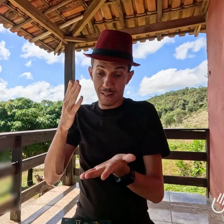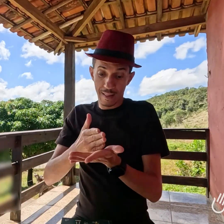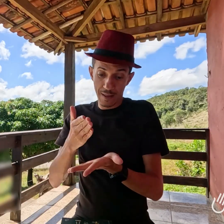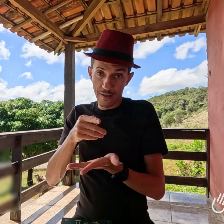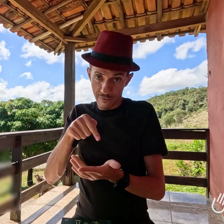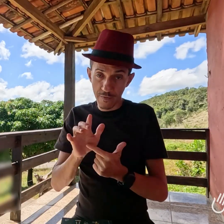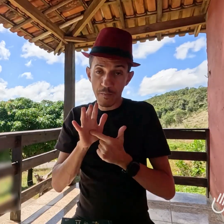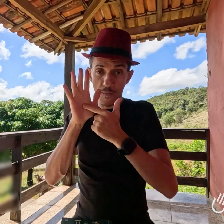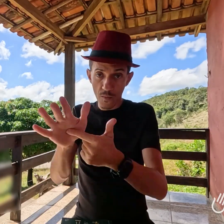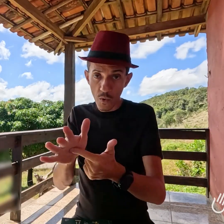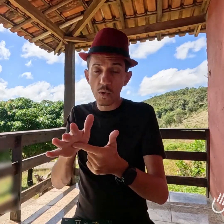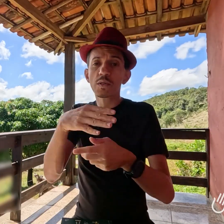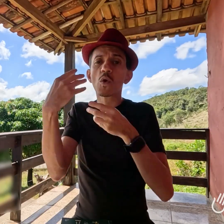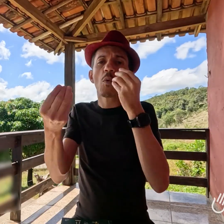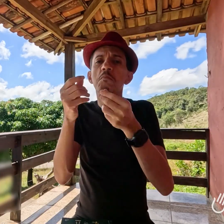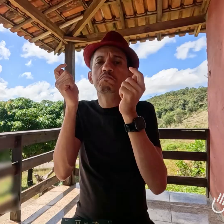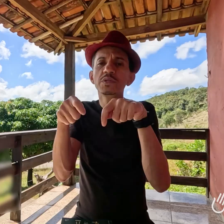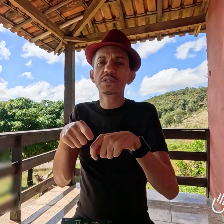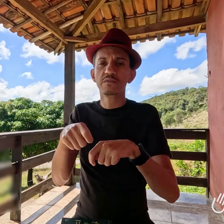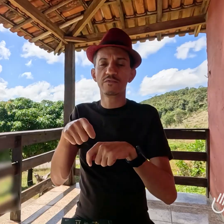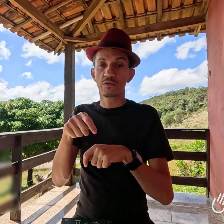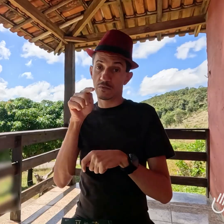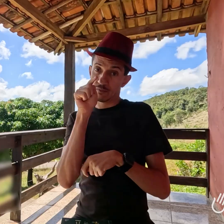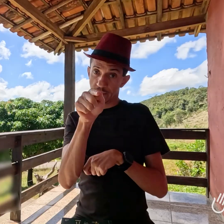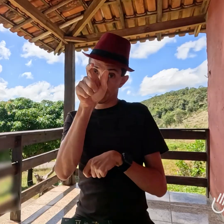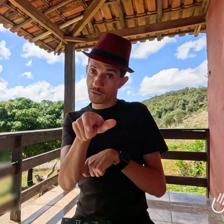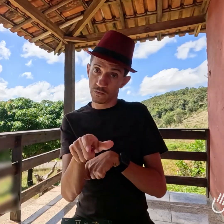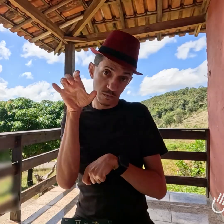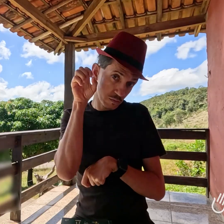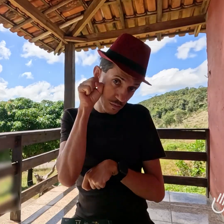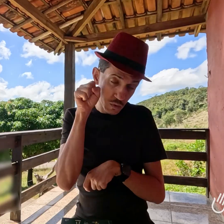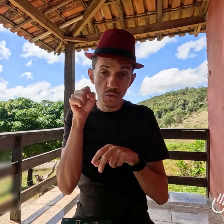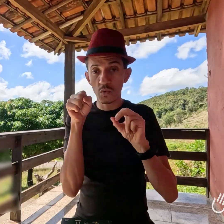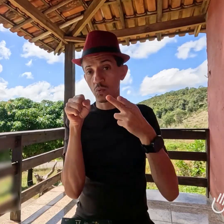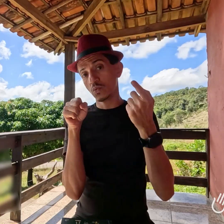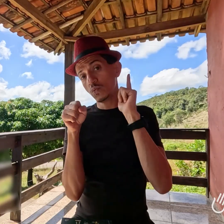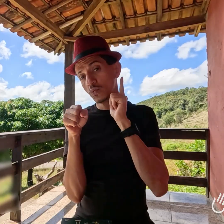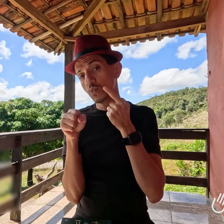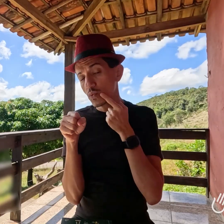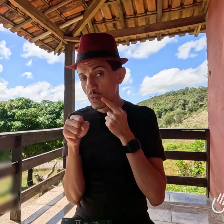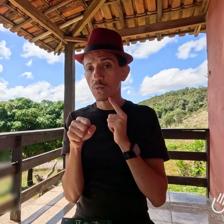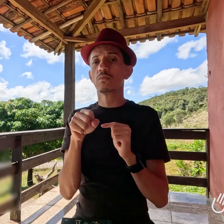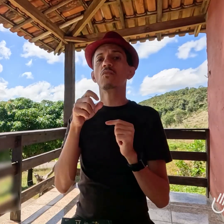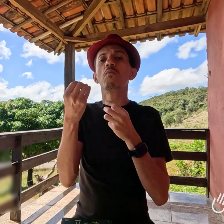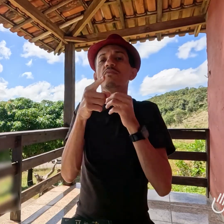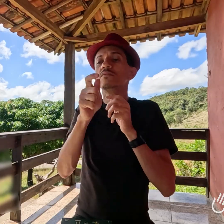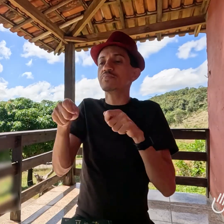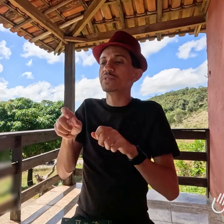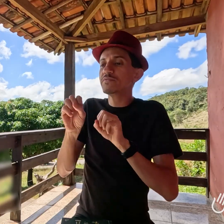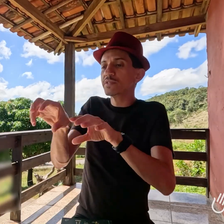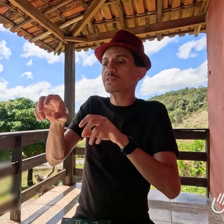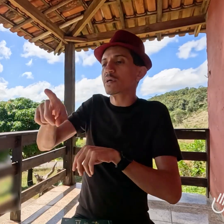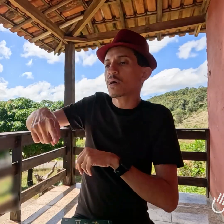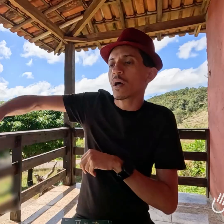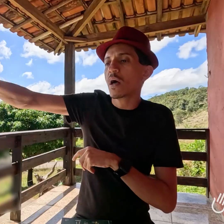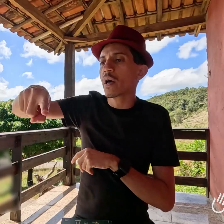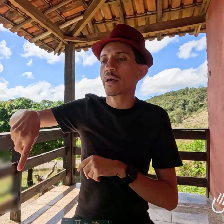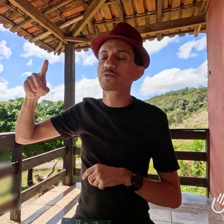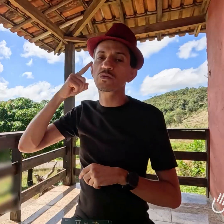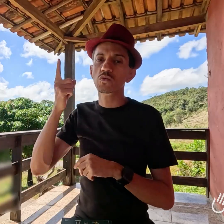diferente entre cada sujeito surdo. E neste livro você vai entender isso com mais profundidade. Mas mais do que isso, ele mostra como, sendo